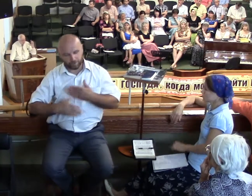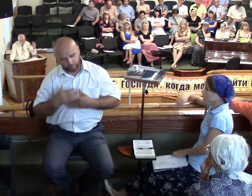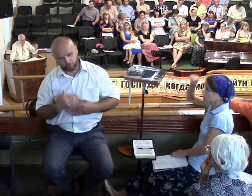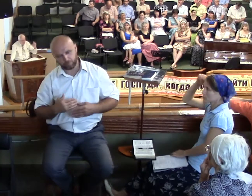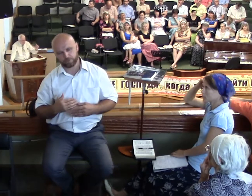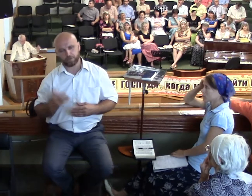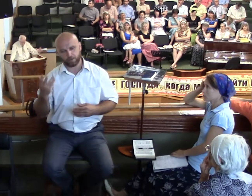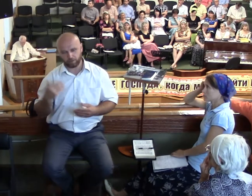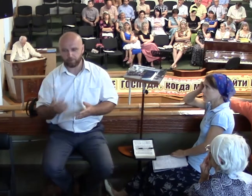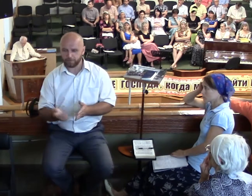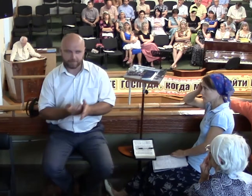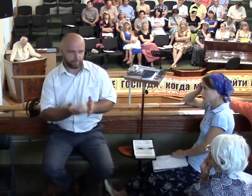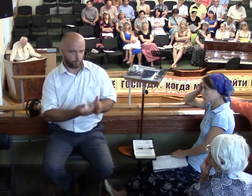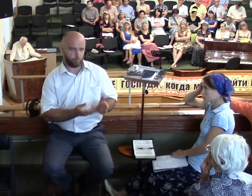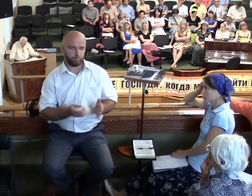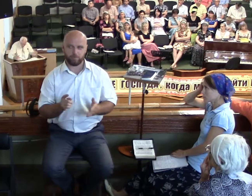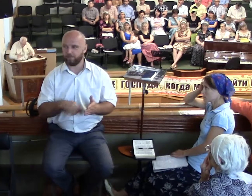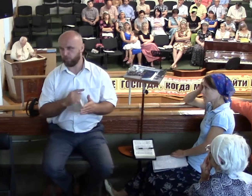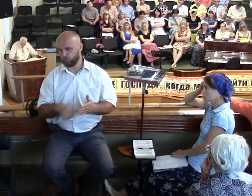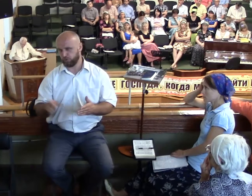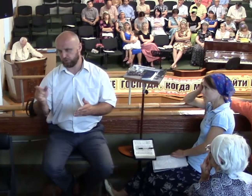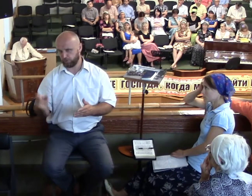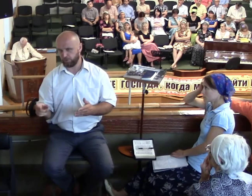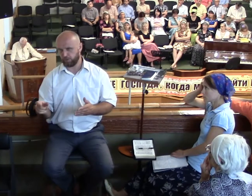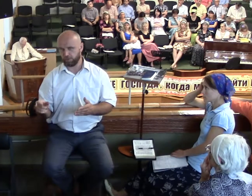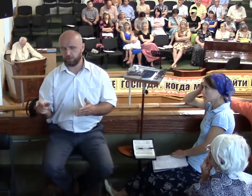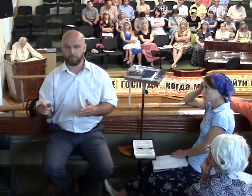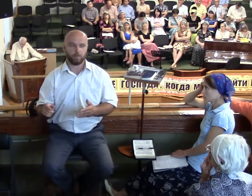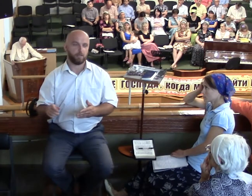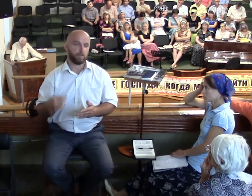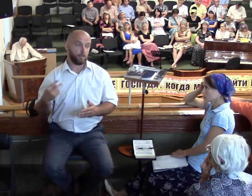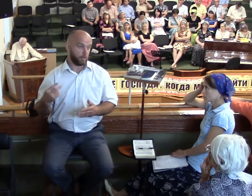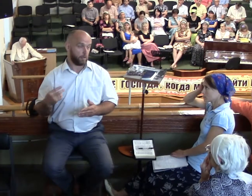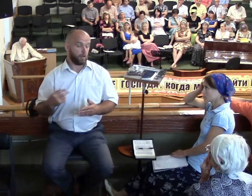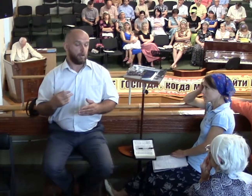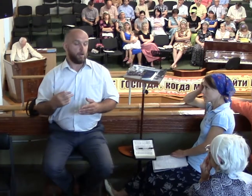этот второй аспект святости, о котором сказано, что